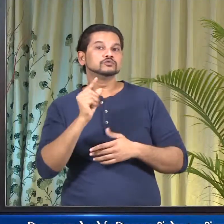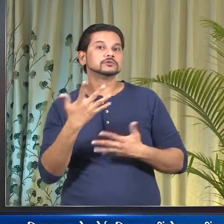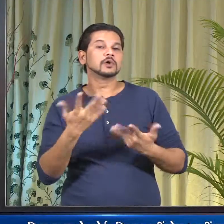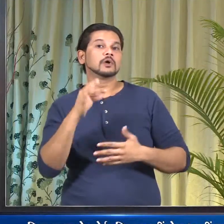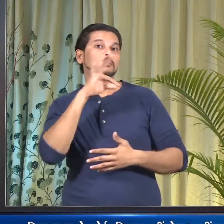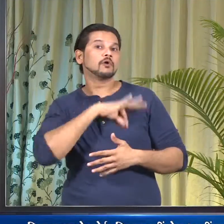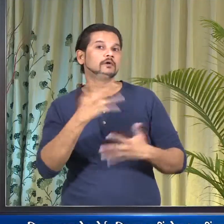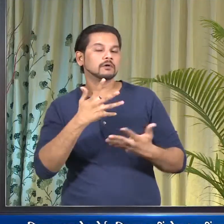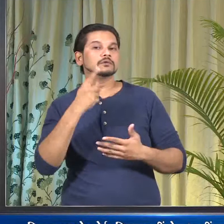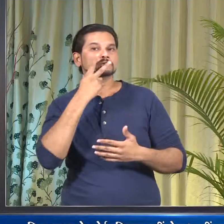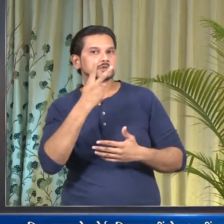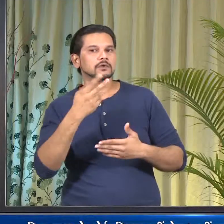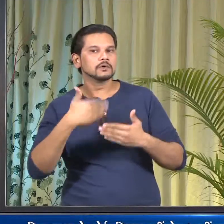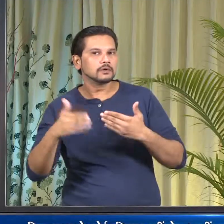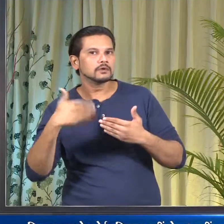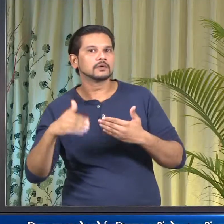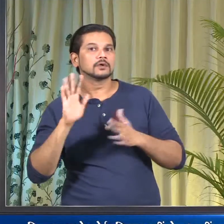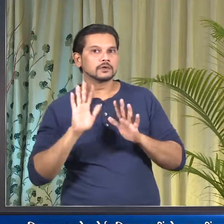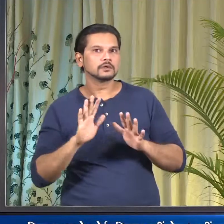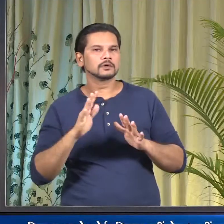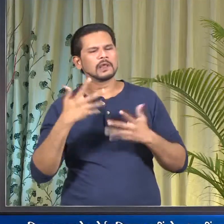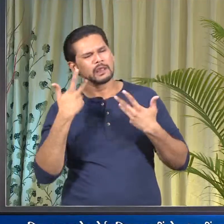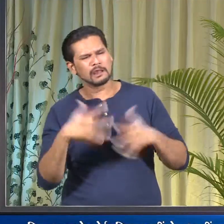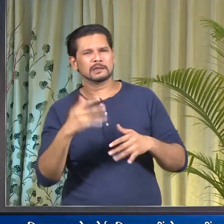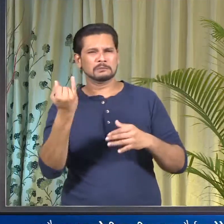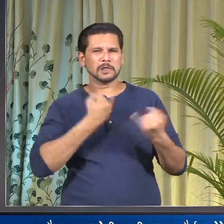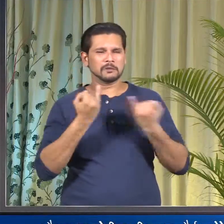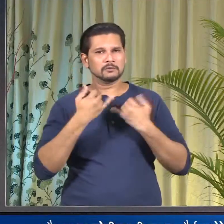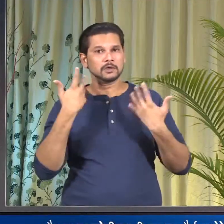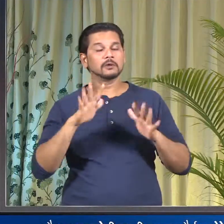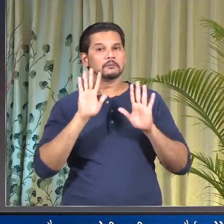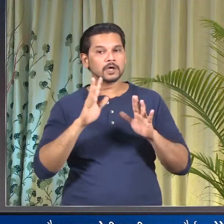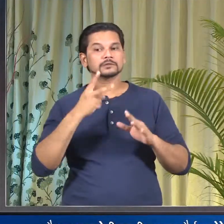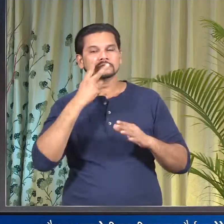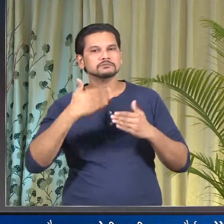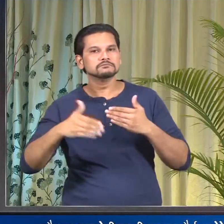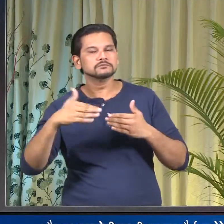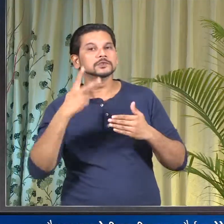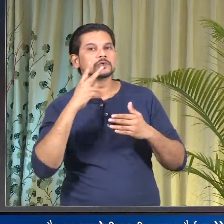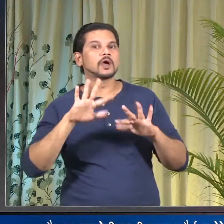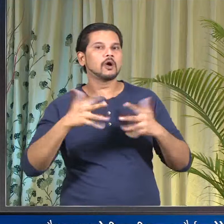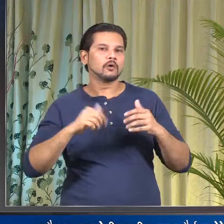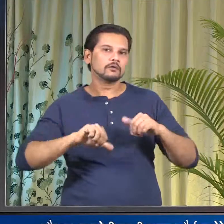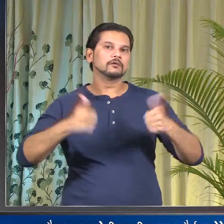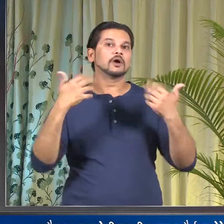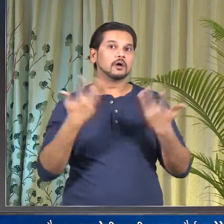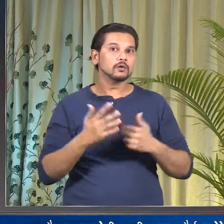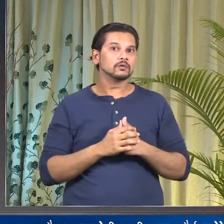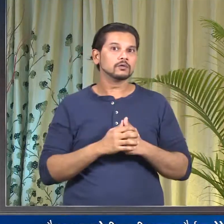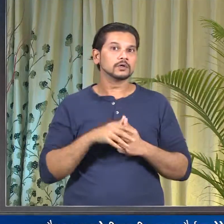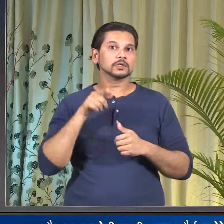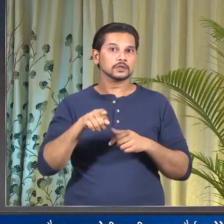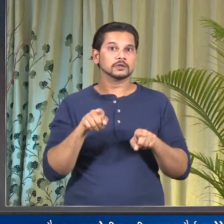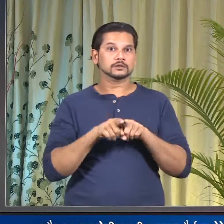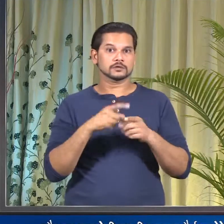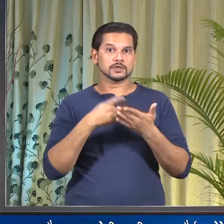चाहे भले ही वो हमारे साथ बुरा हो रहा है, और एक राज योगी ये भी समझता है, इश्वर